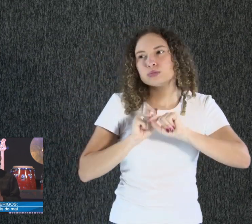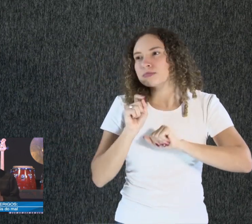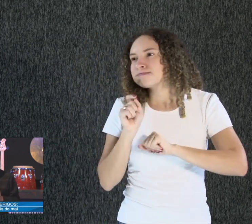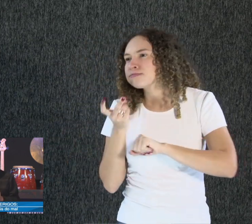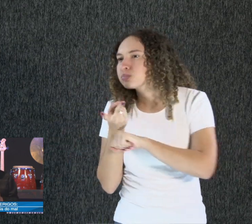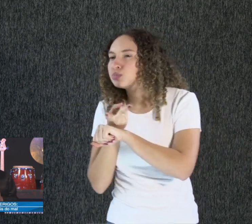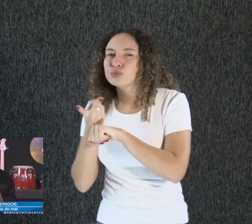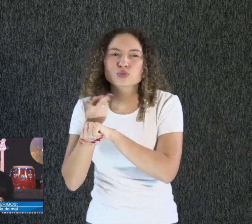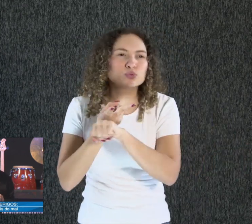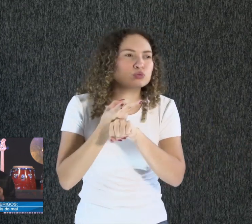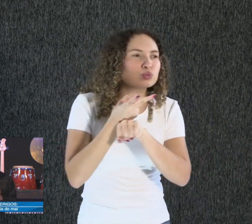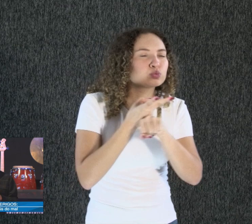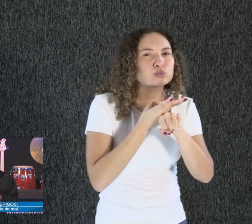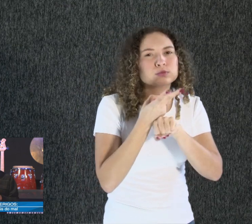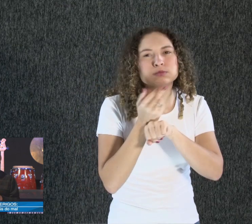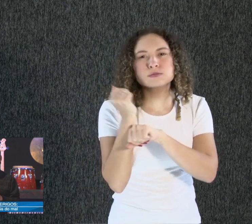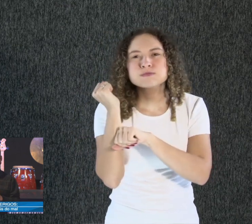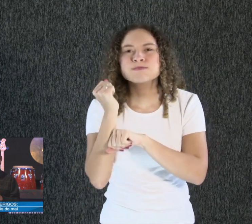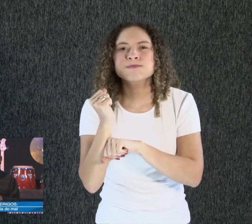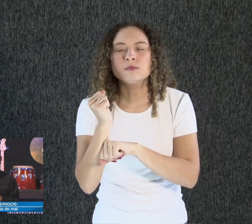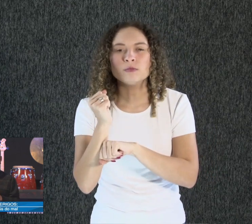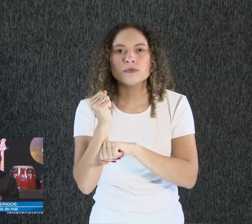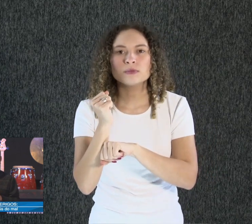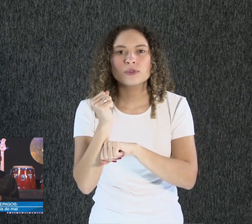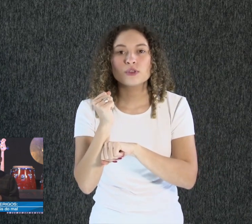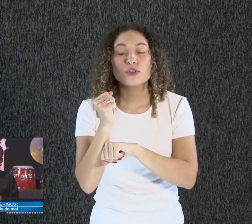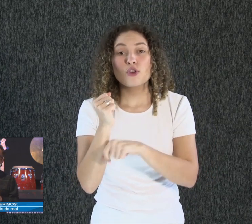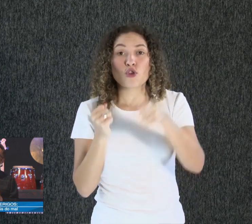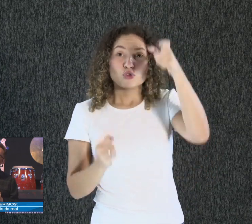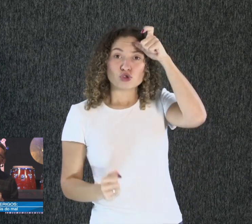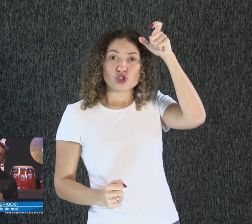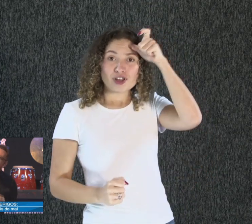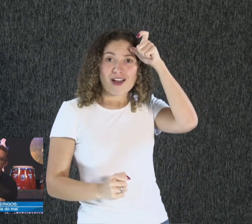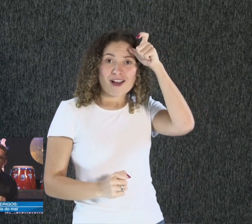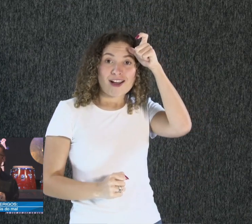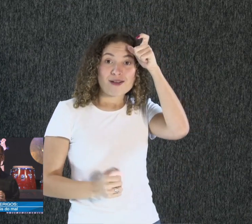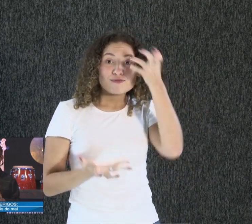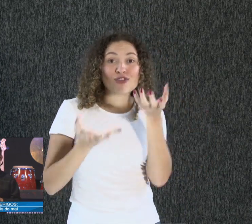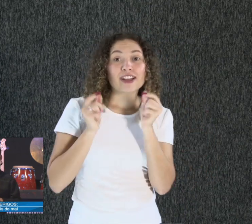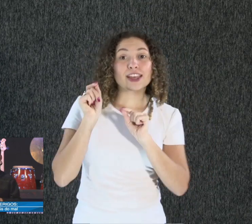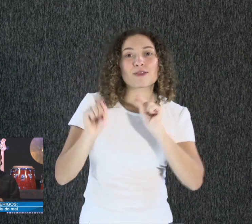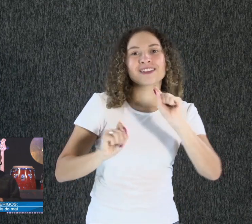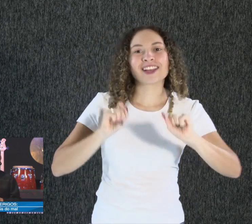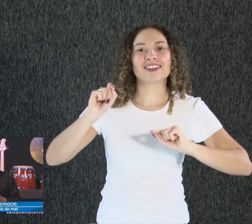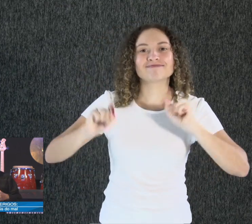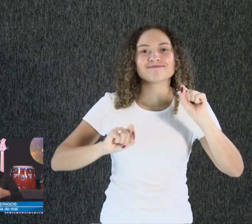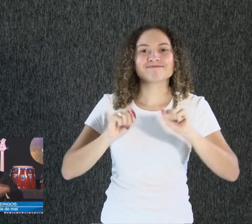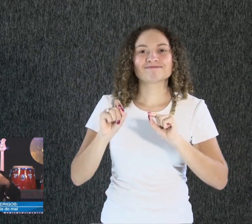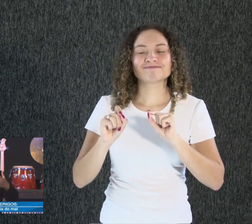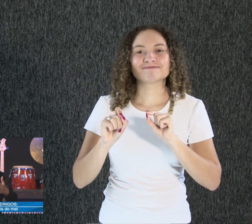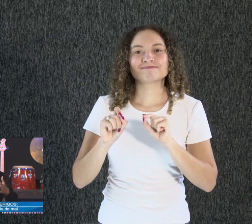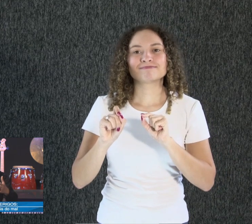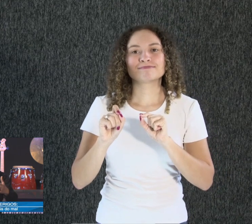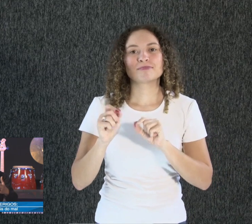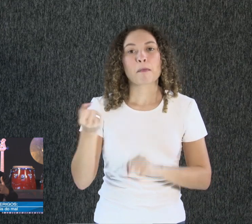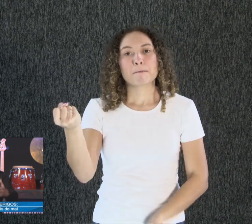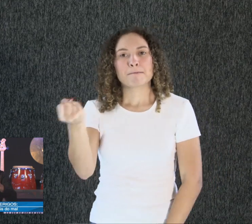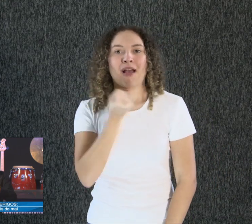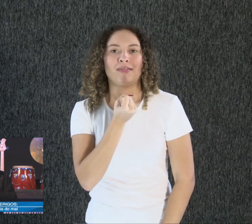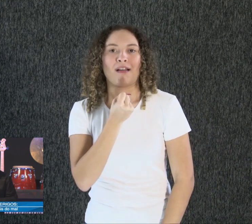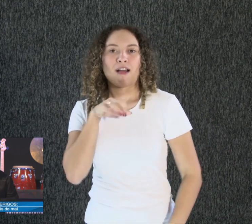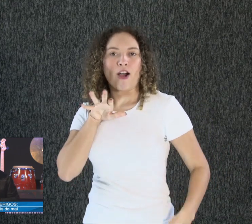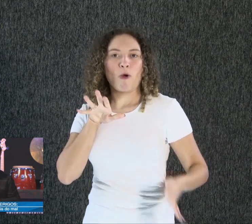leão, buscando a quem possa tragar. O diabo tem uma missão. Qual é a missão